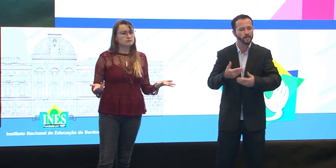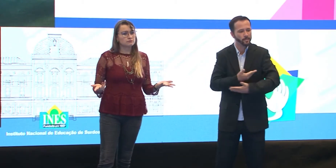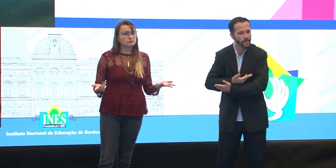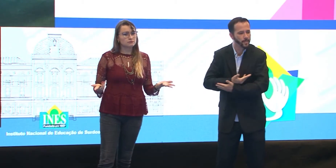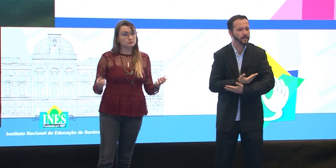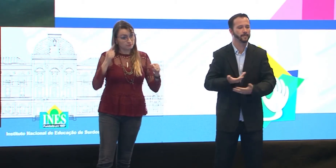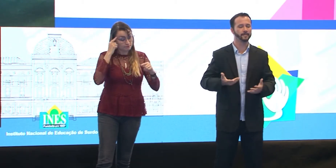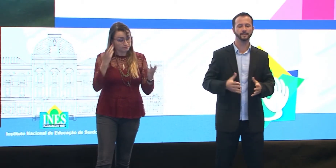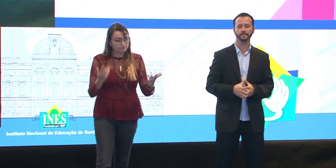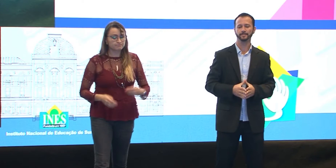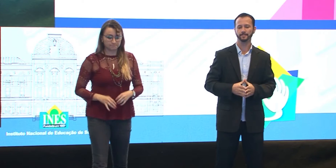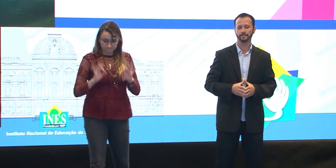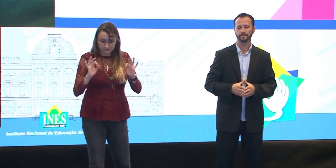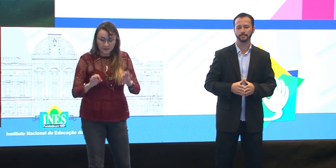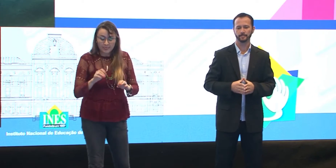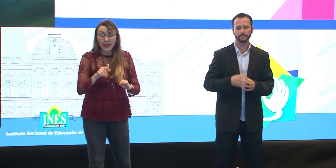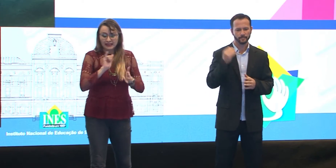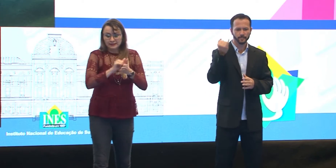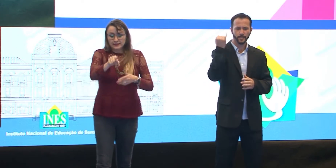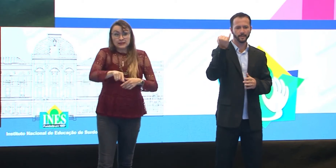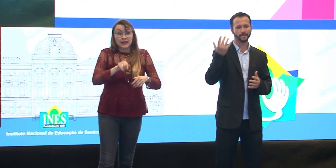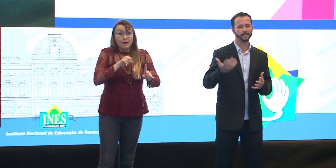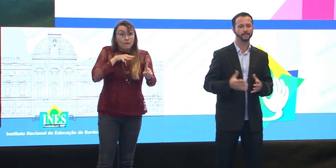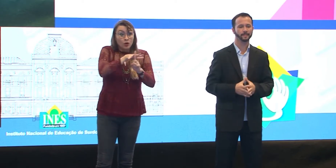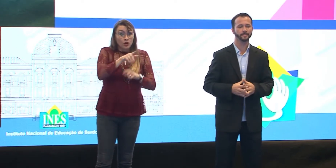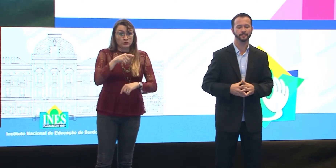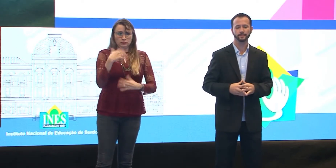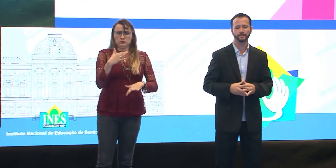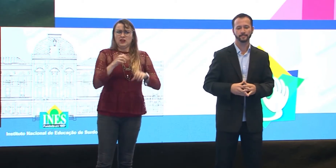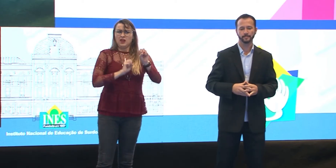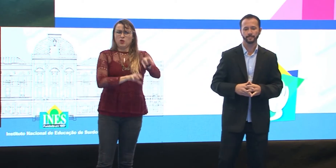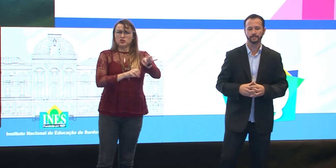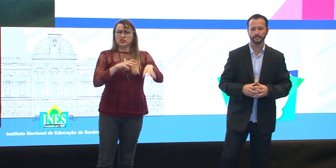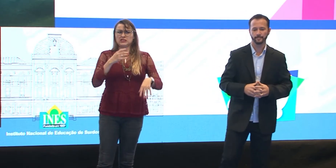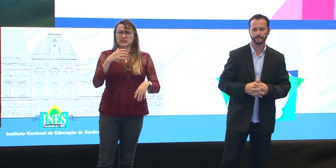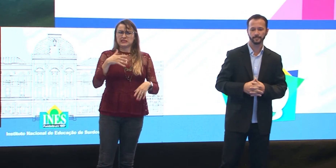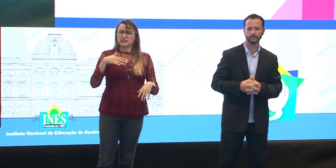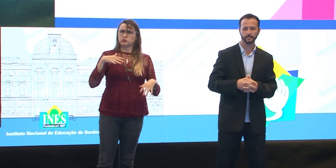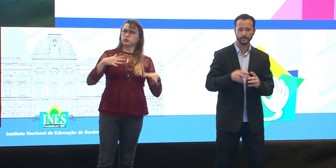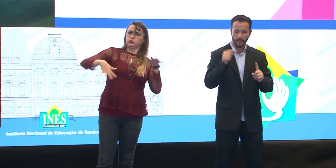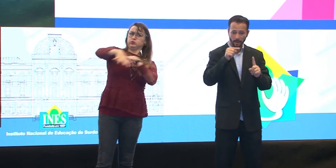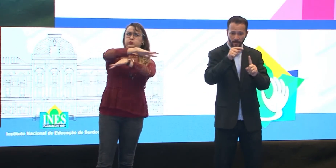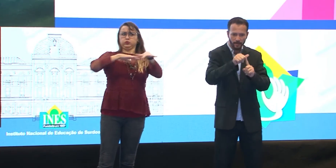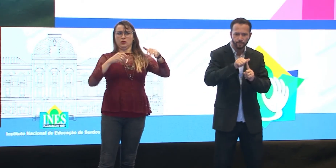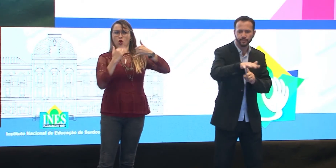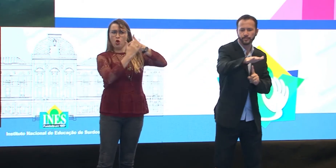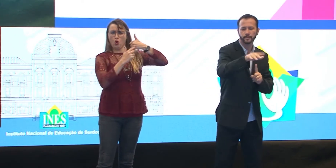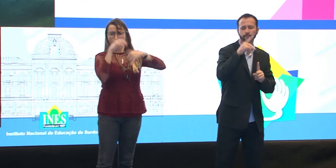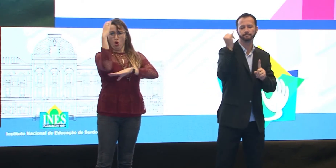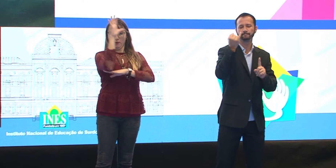gente consiga, dessa forma, pensar em que educação nós queremos.